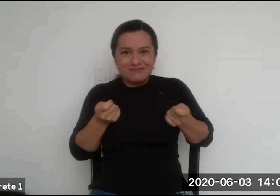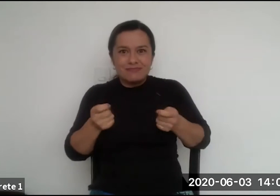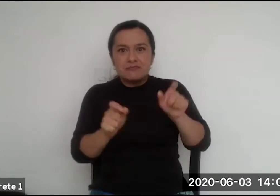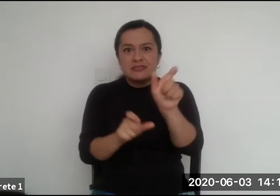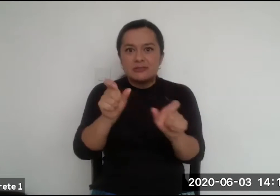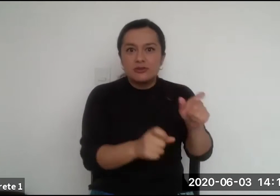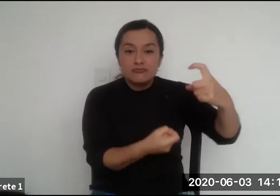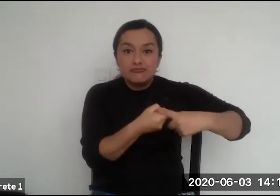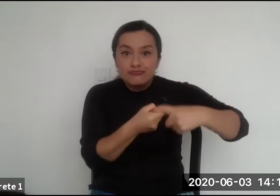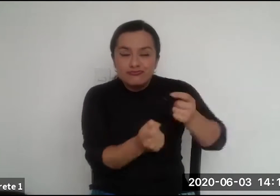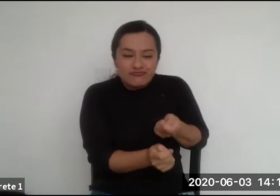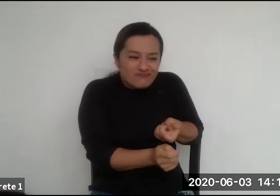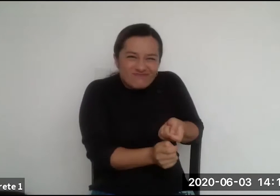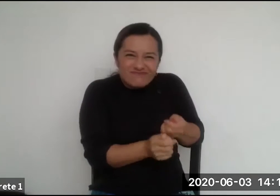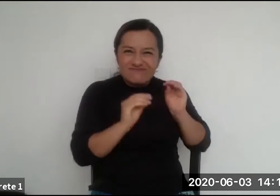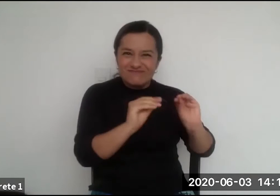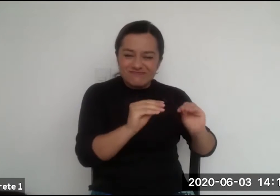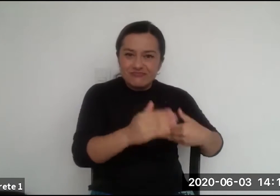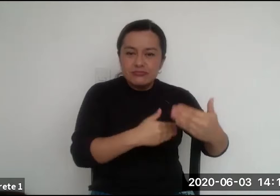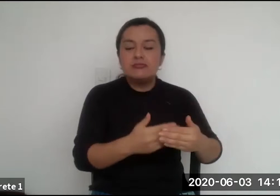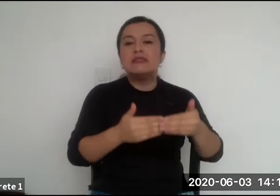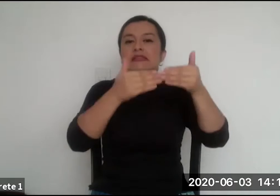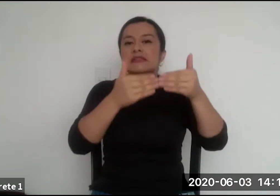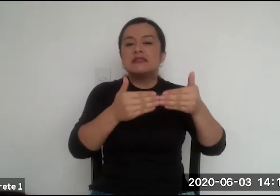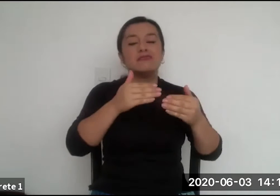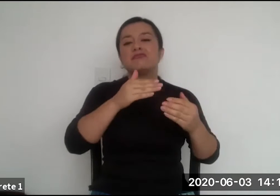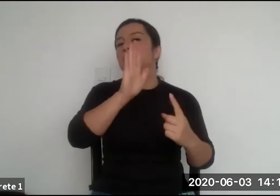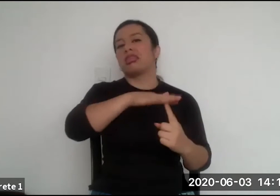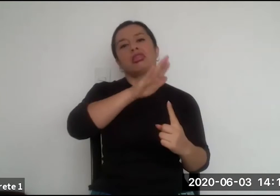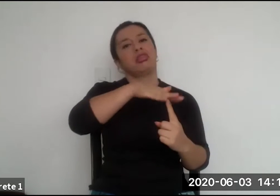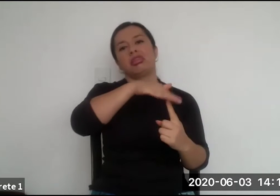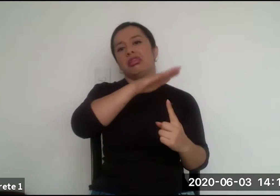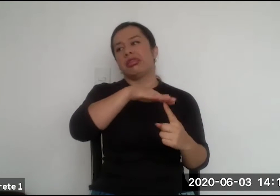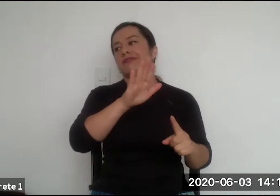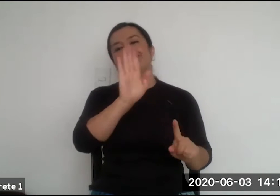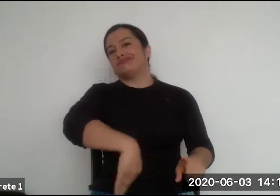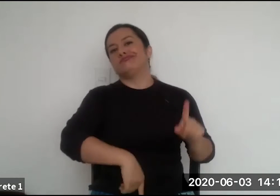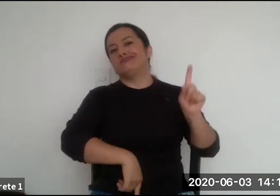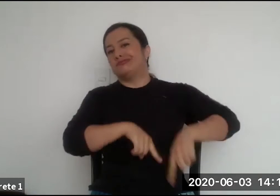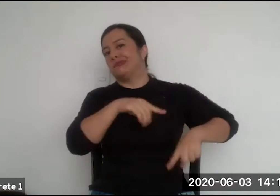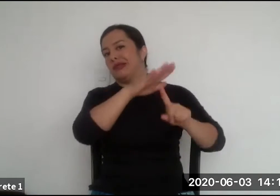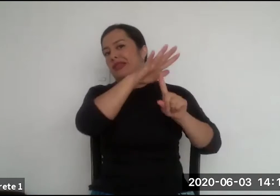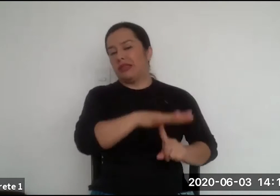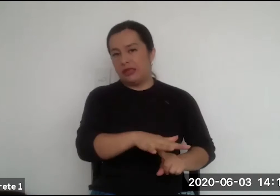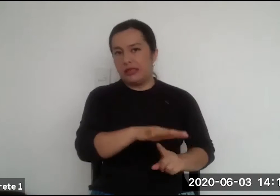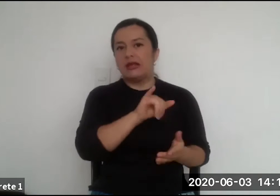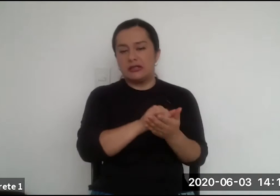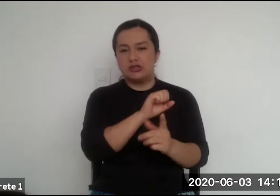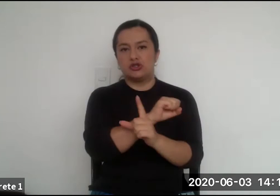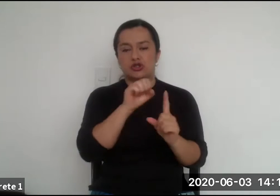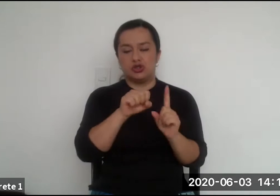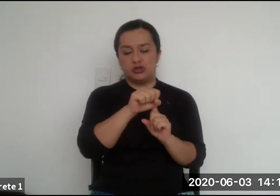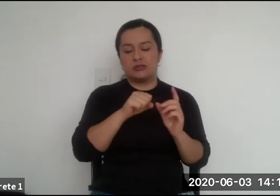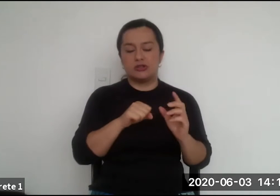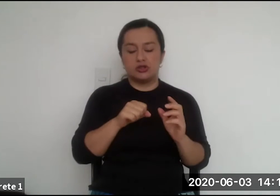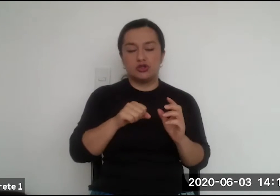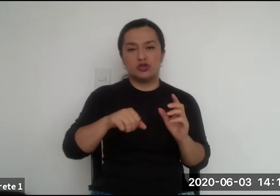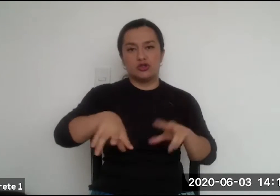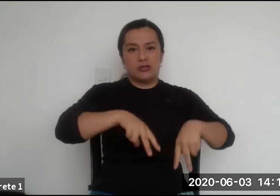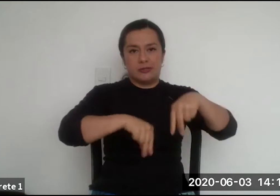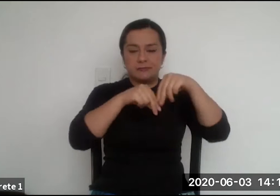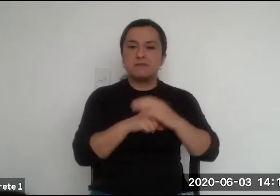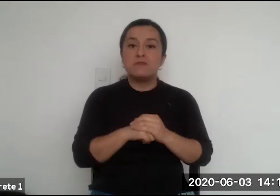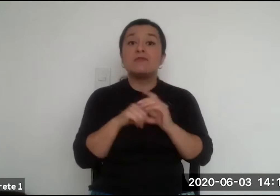investigación que se llama Discapacitismo, Sociedad y Educación. Es docente del pregrado y posgrado de la Facultad